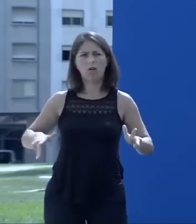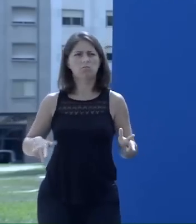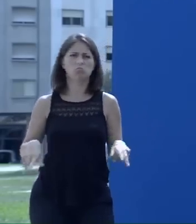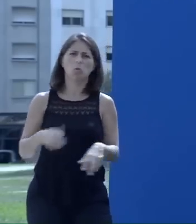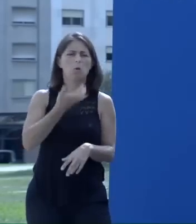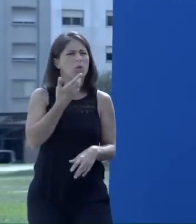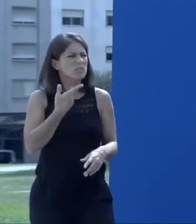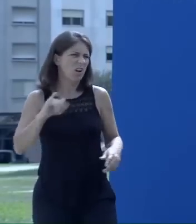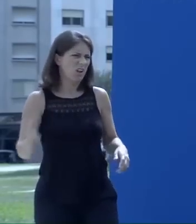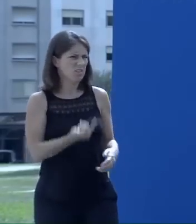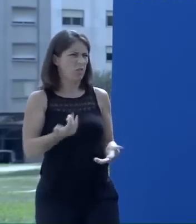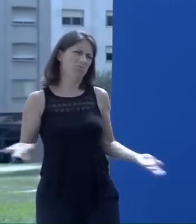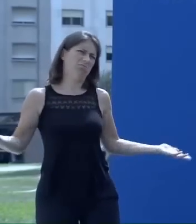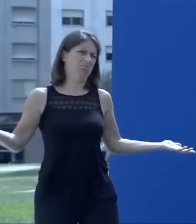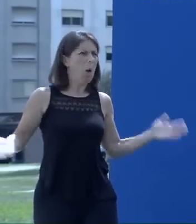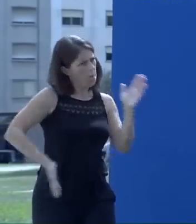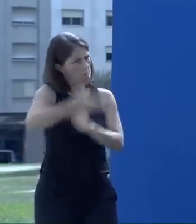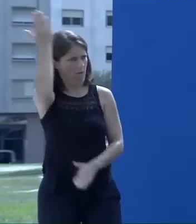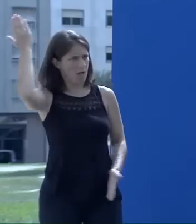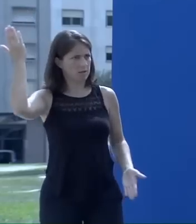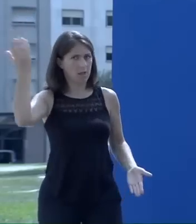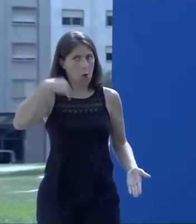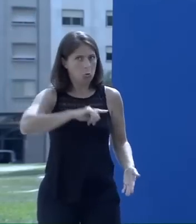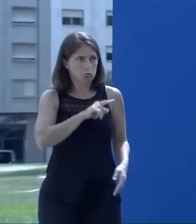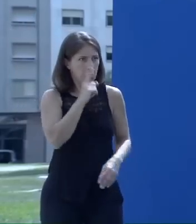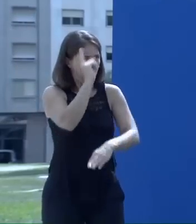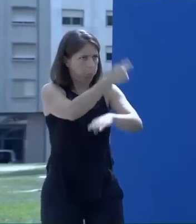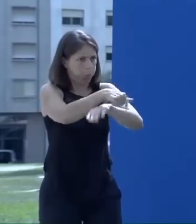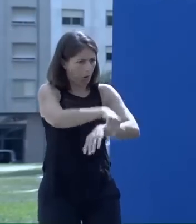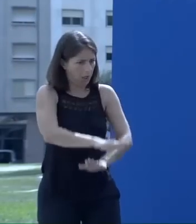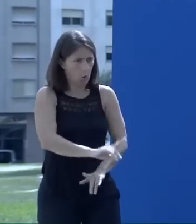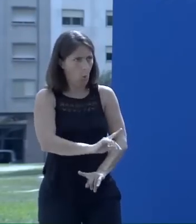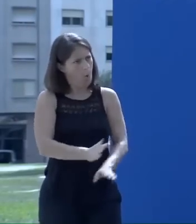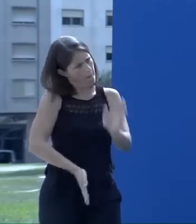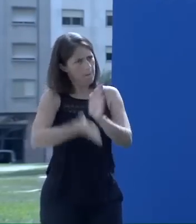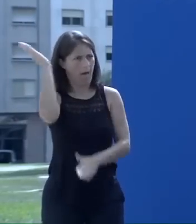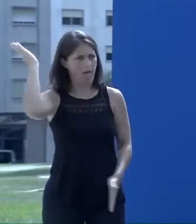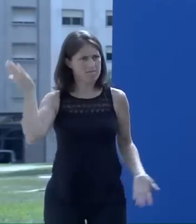estás cansado, vaite. Vaite que nadie te obriga a estar aquí, vaite.